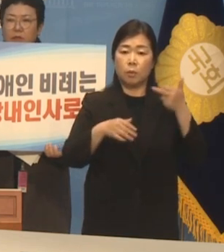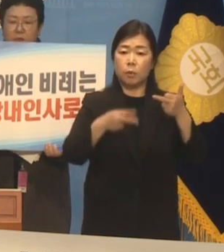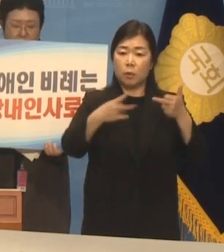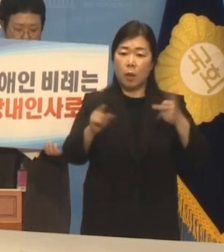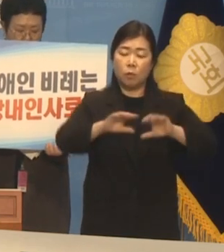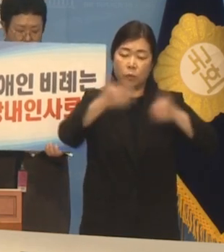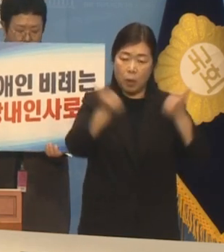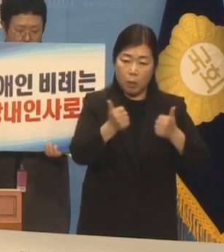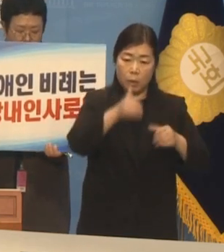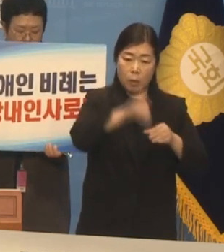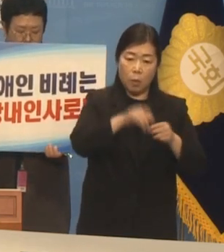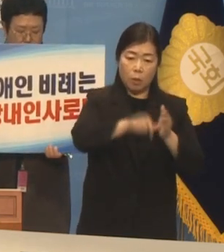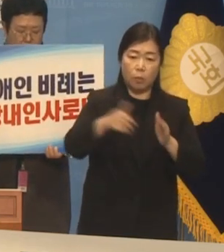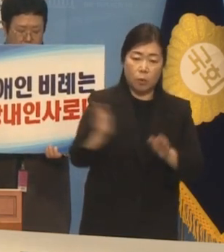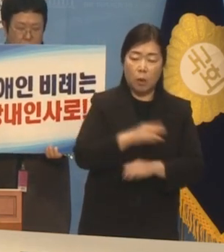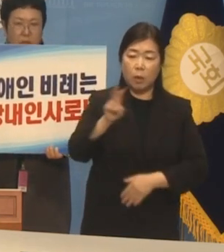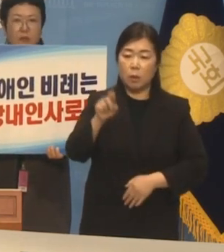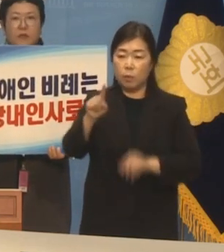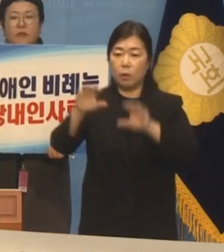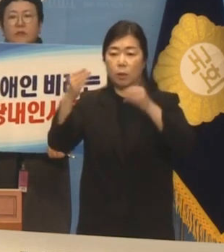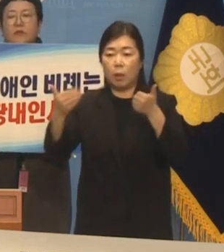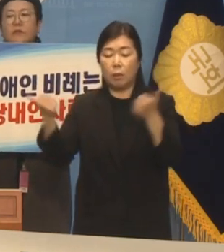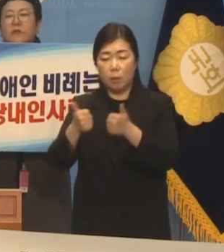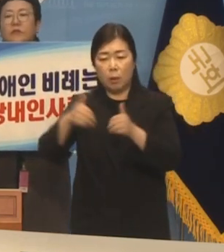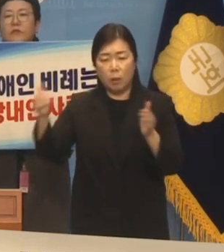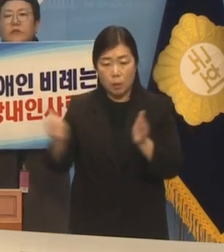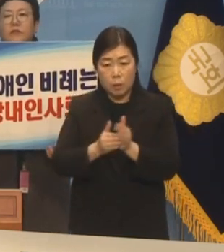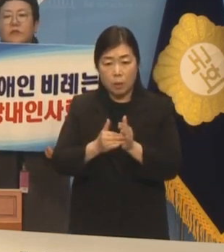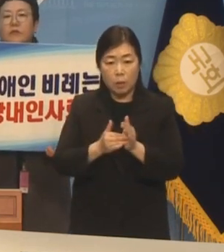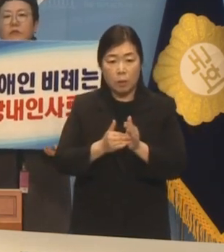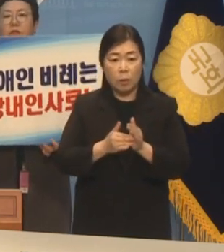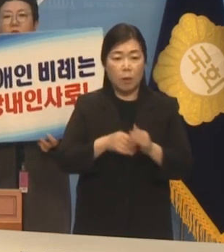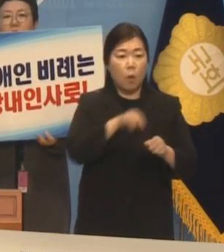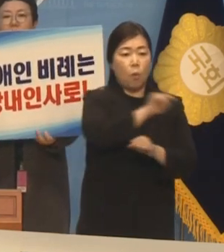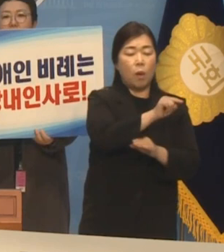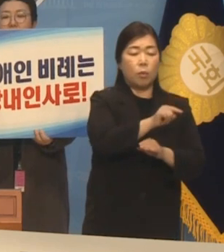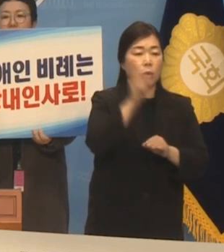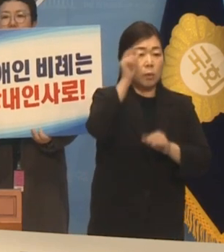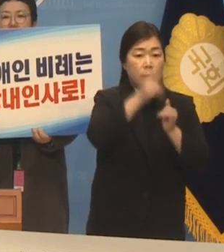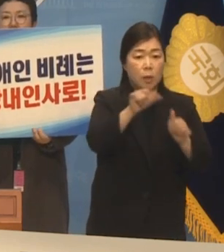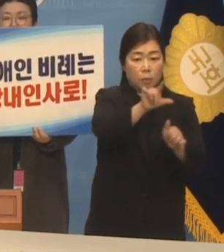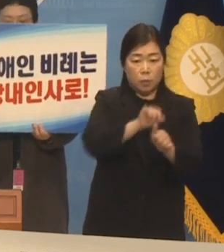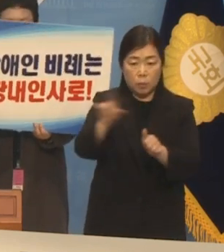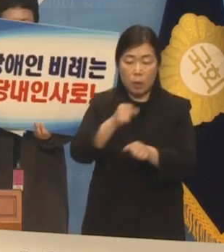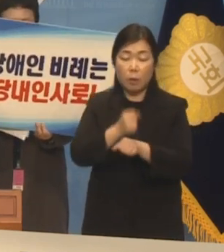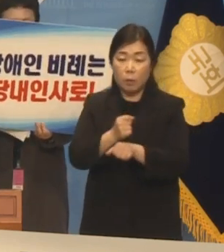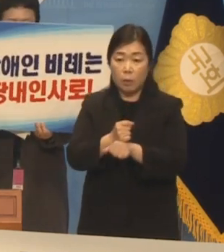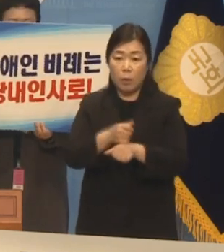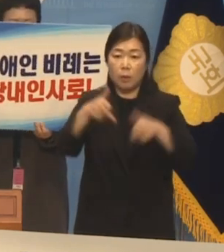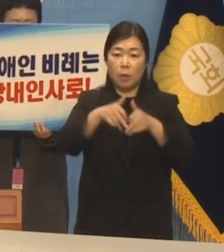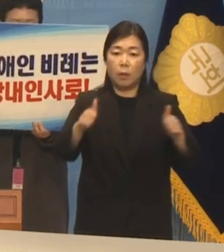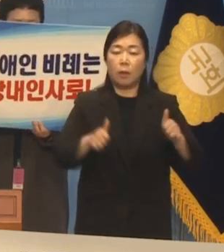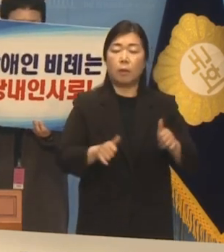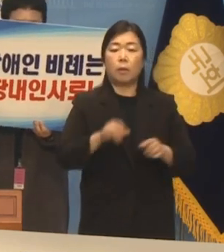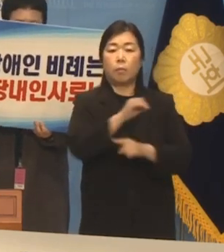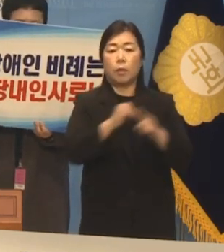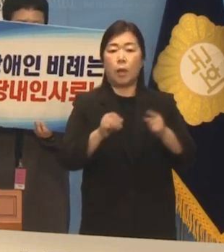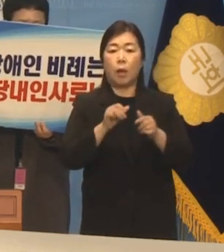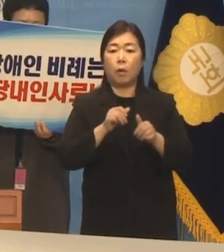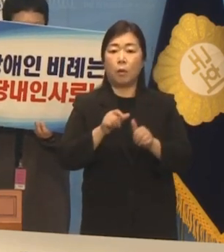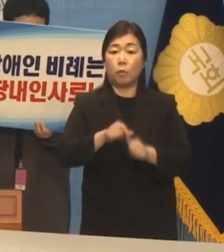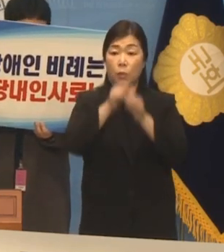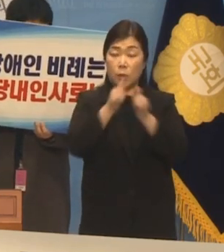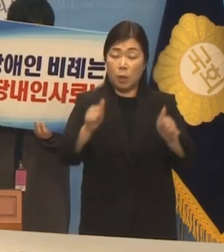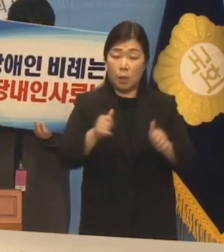총선부터 21대 모두 당내 인사가 아닌 외부 인재 영입을 통해서 장애인 비대 후보를